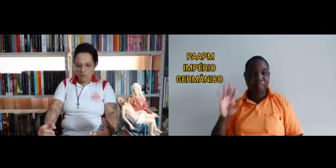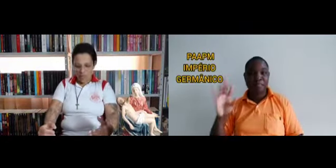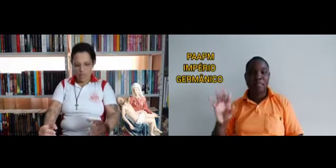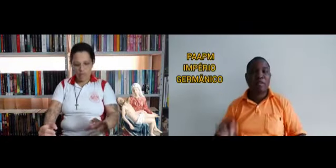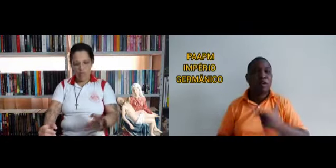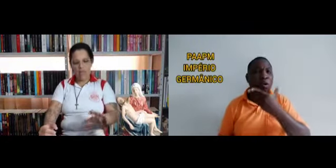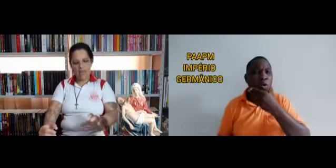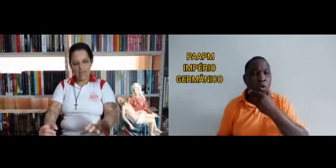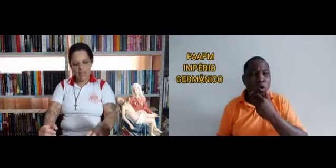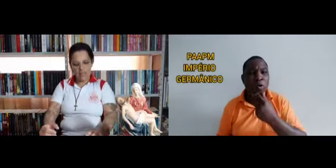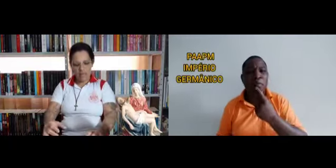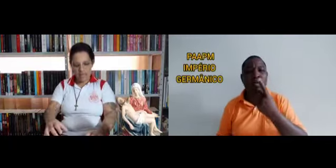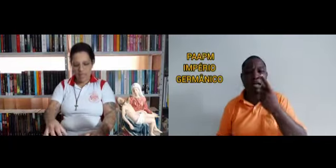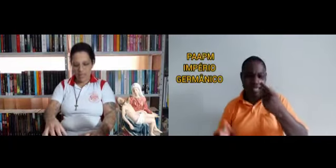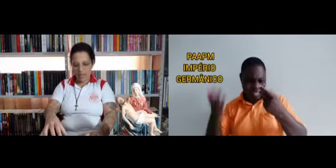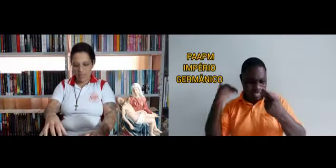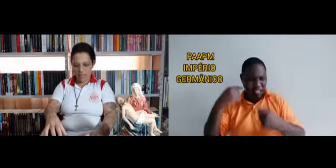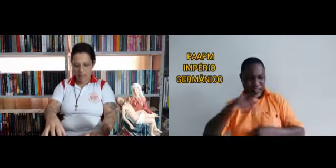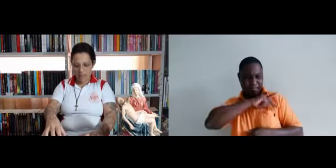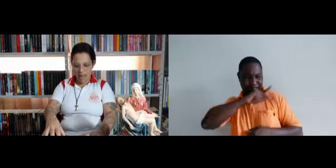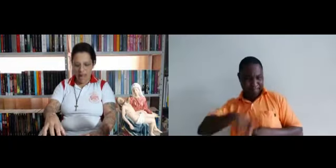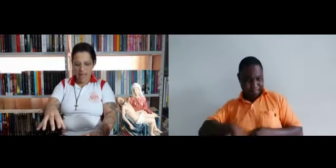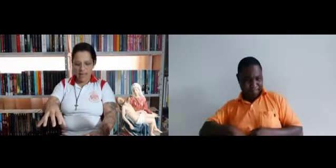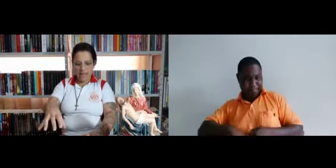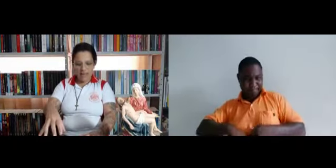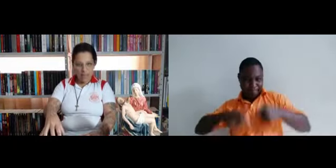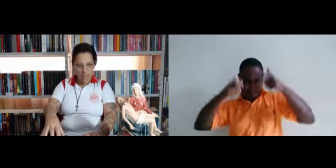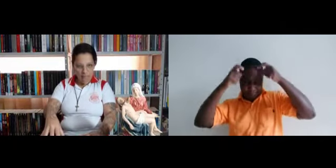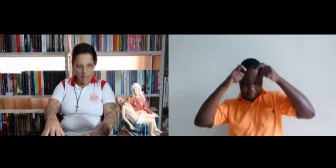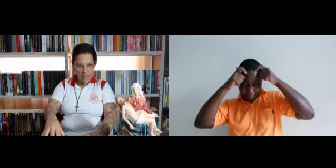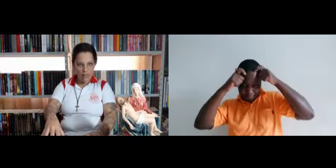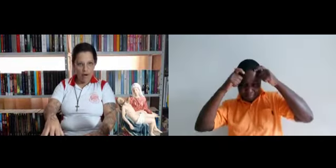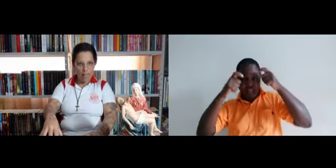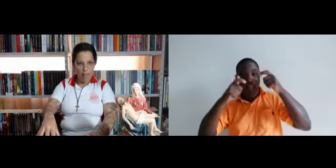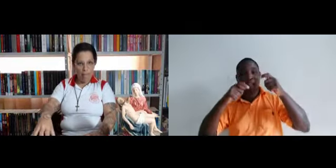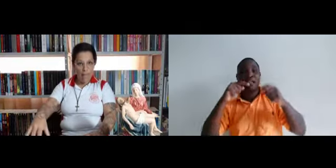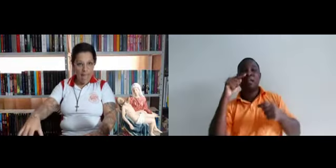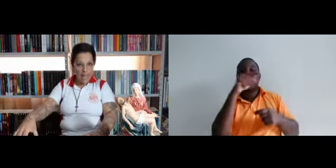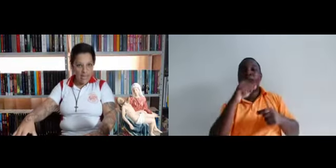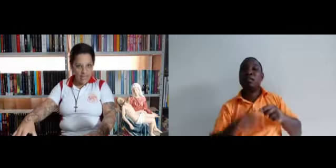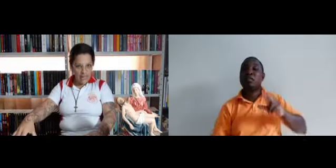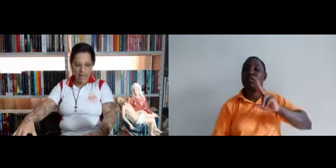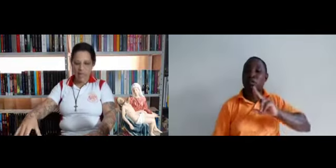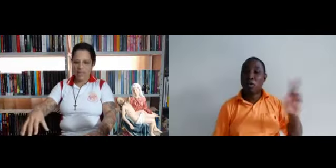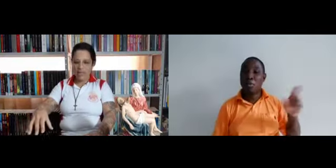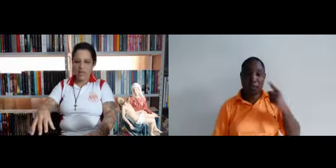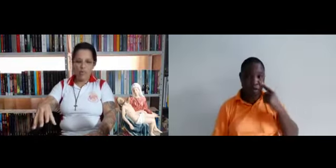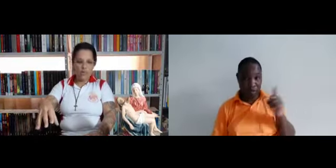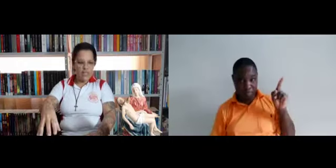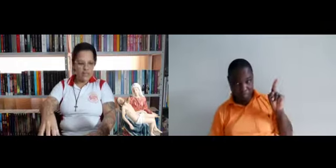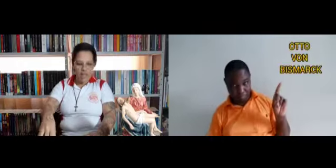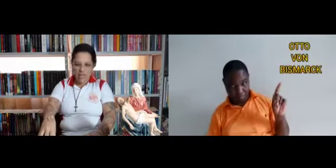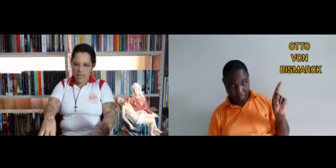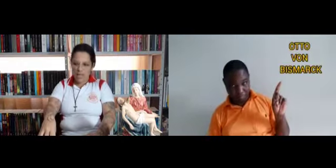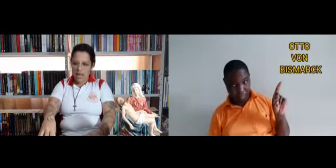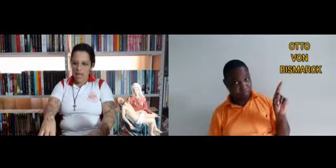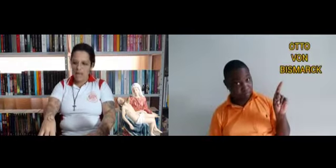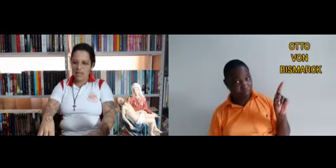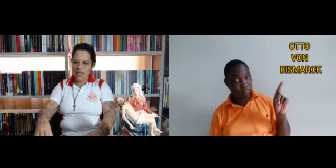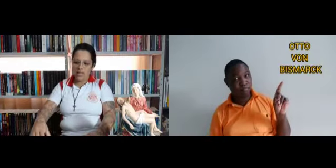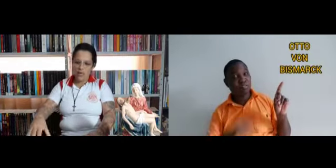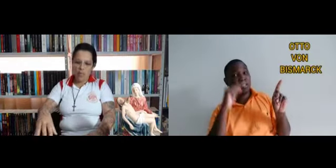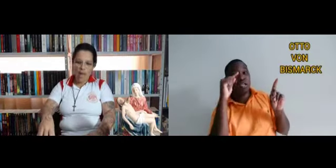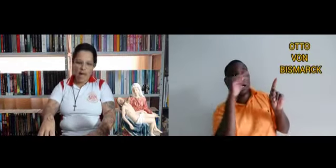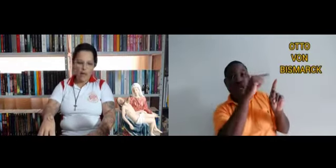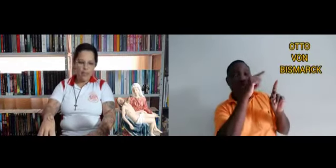Ou seja, os países começaram a se preparar também de forma bélica, né? Muitas vezes